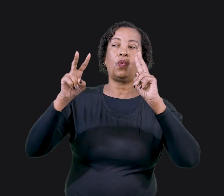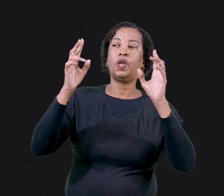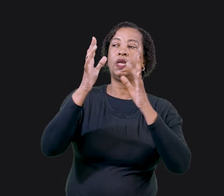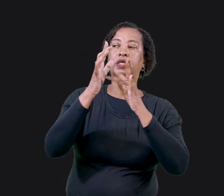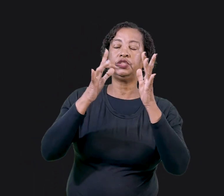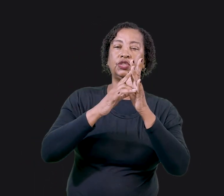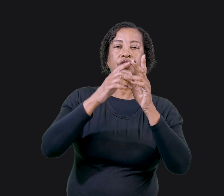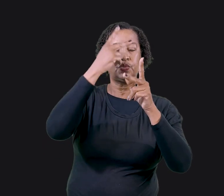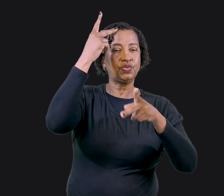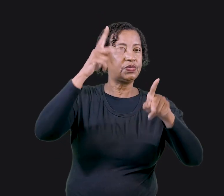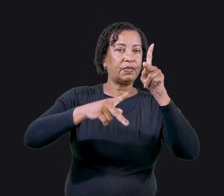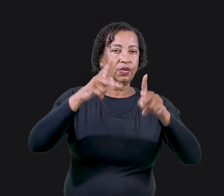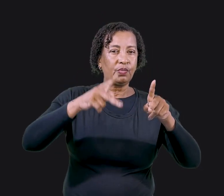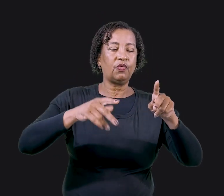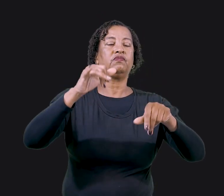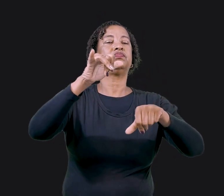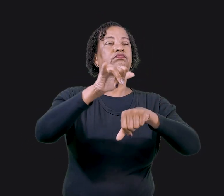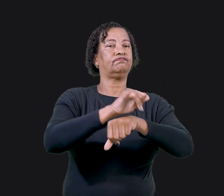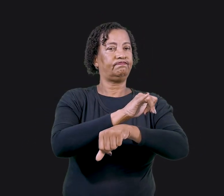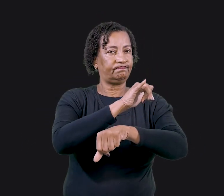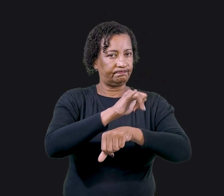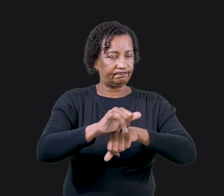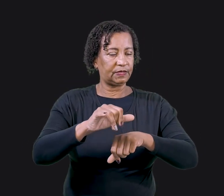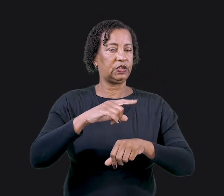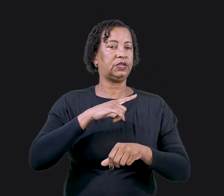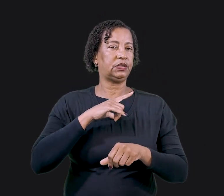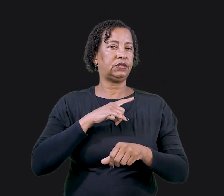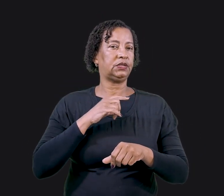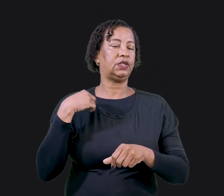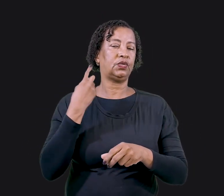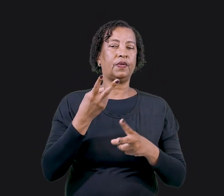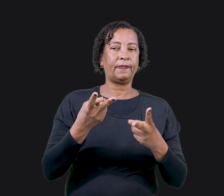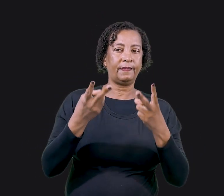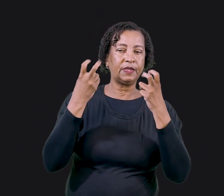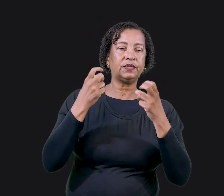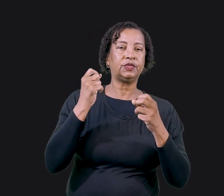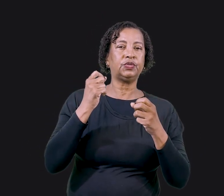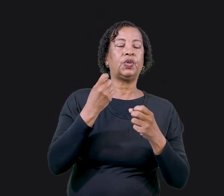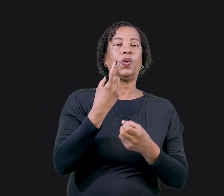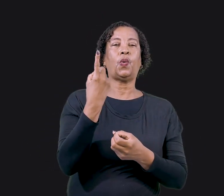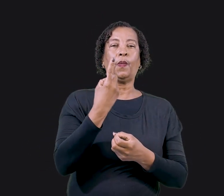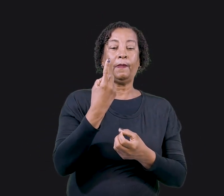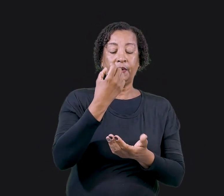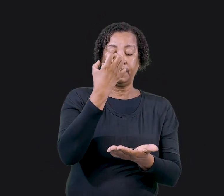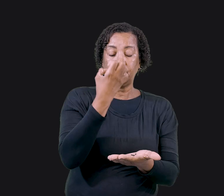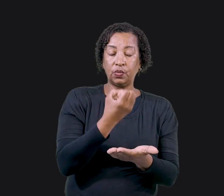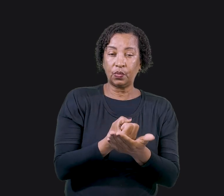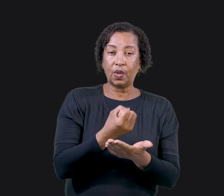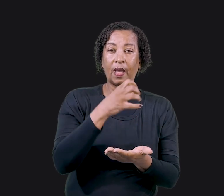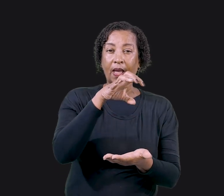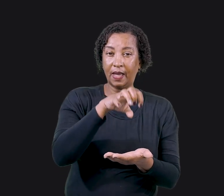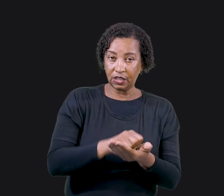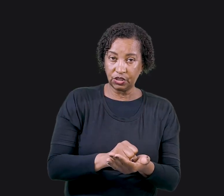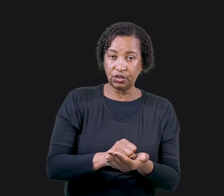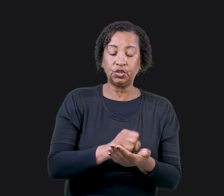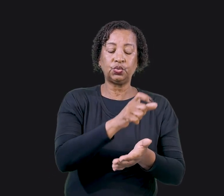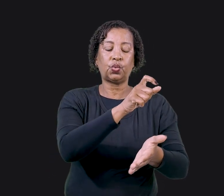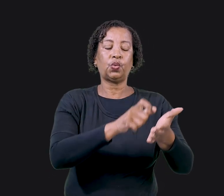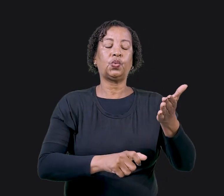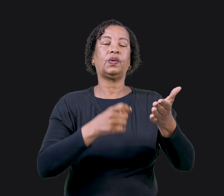era estratégico. Vemos o primeiro registro disso no capítulo 4 de